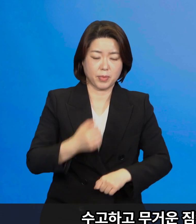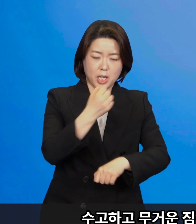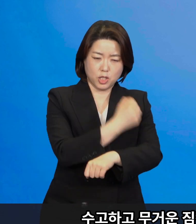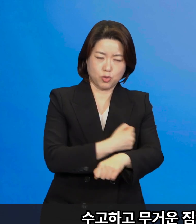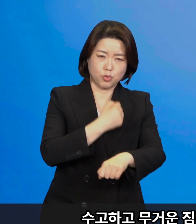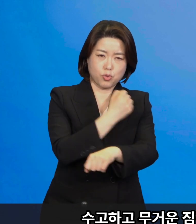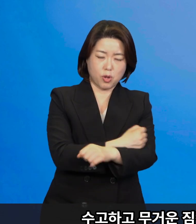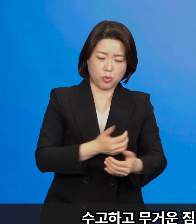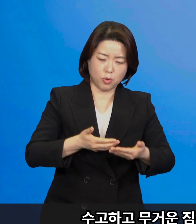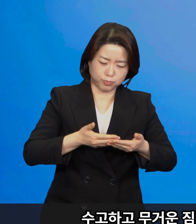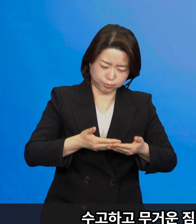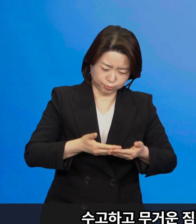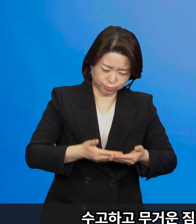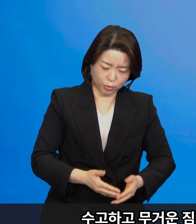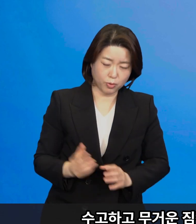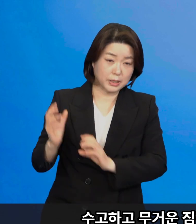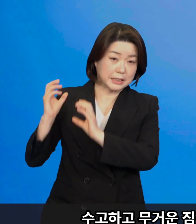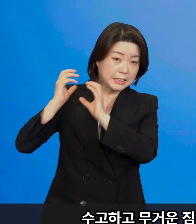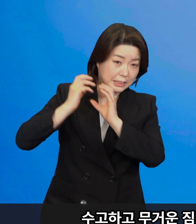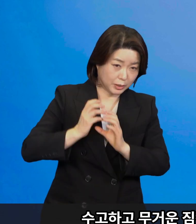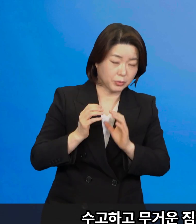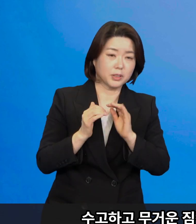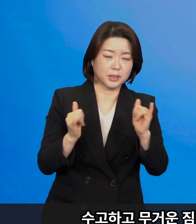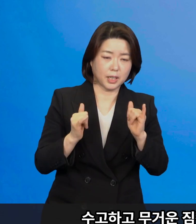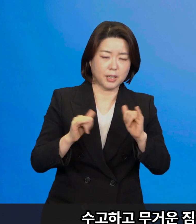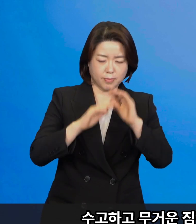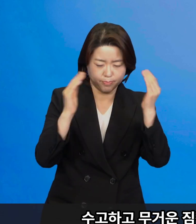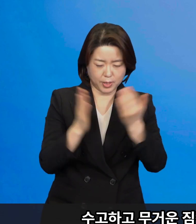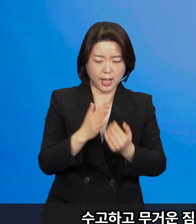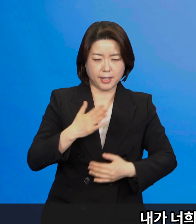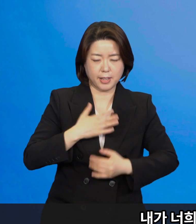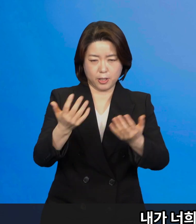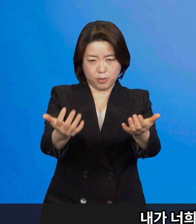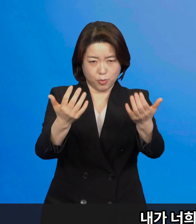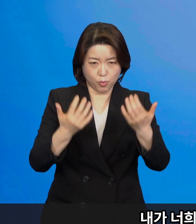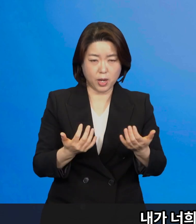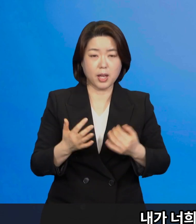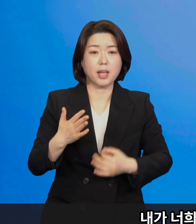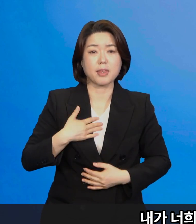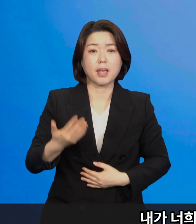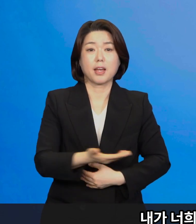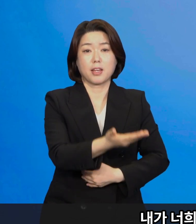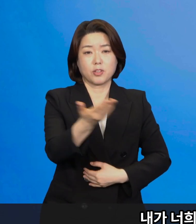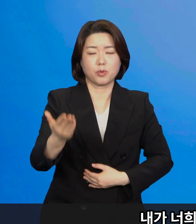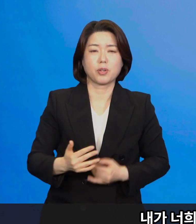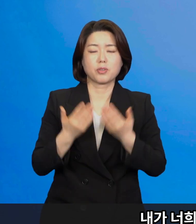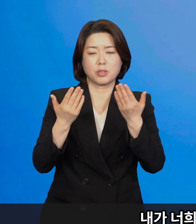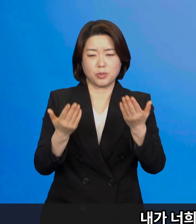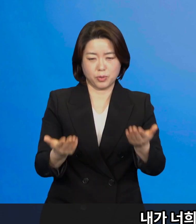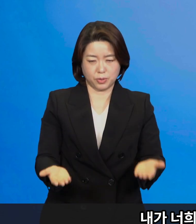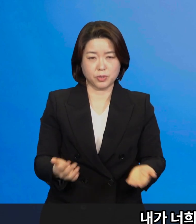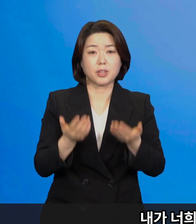수고하고 무거운 짐진 자들아, 다 내게로 오라. 내가 너희를 쉬게 하리라.